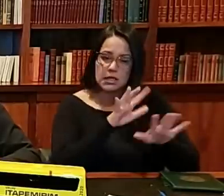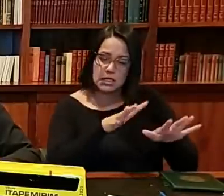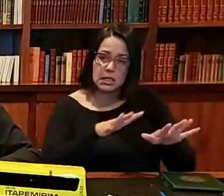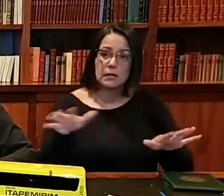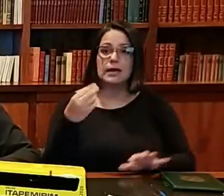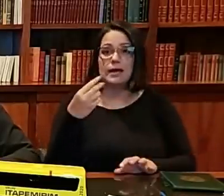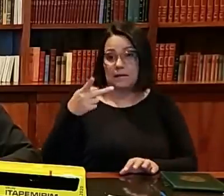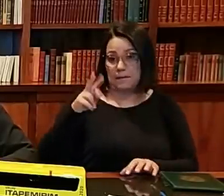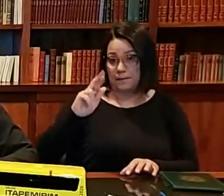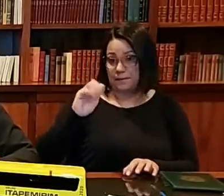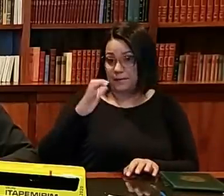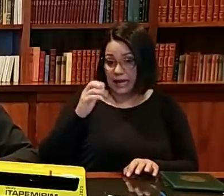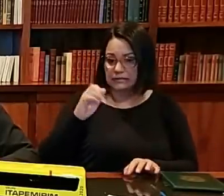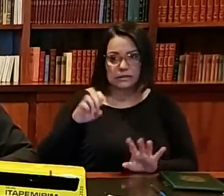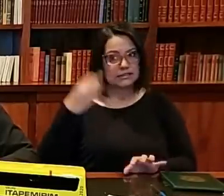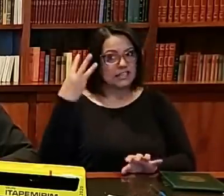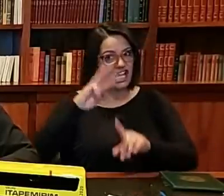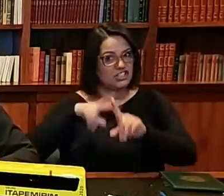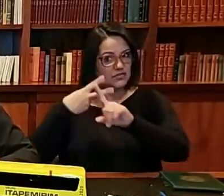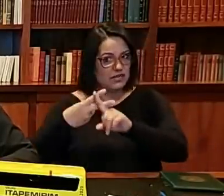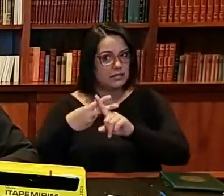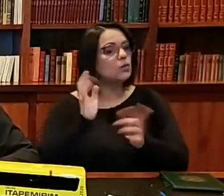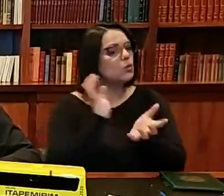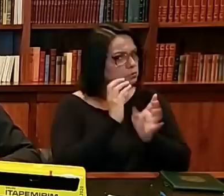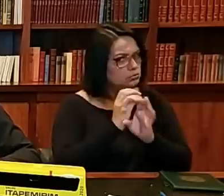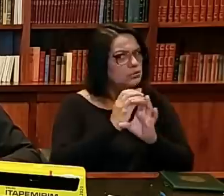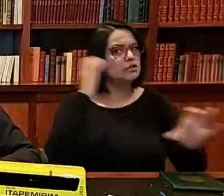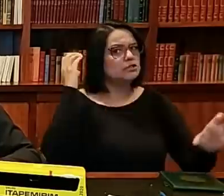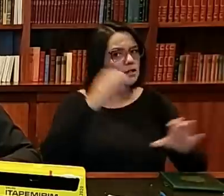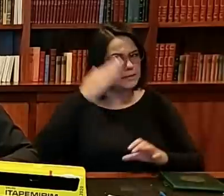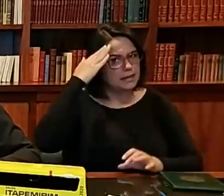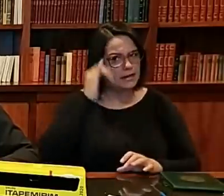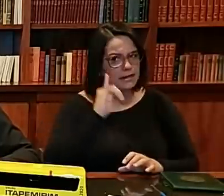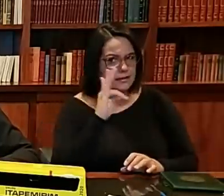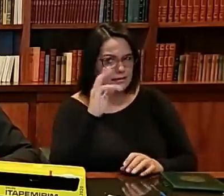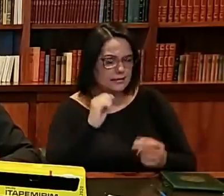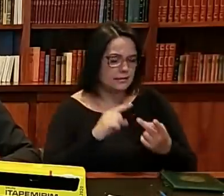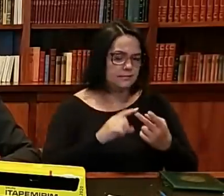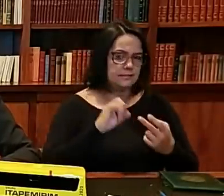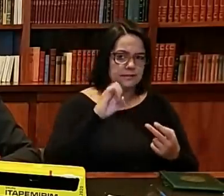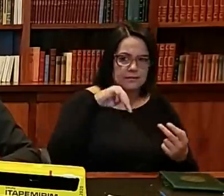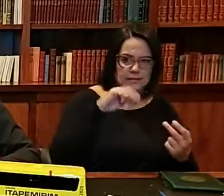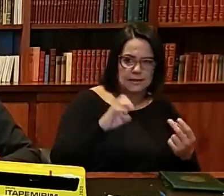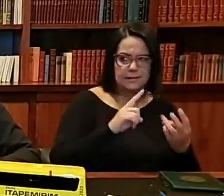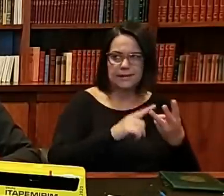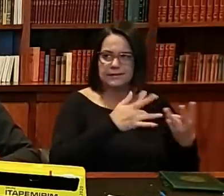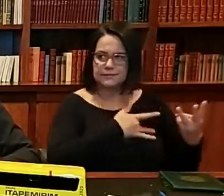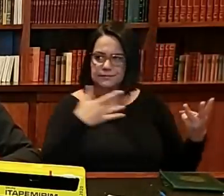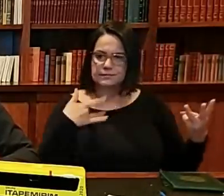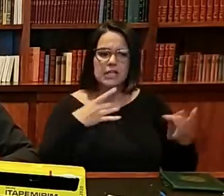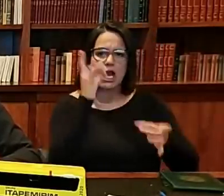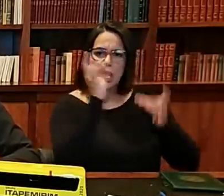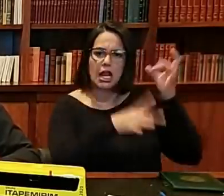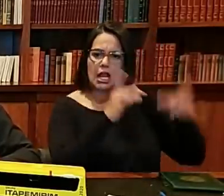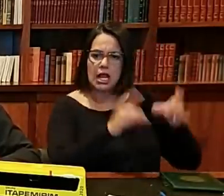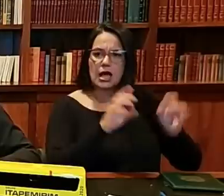3 vezes aí. E muita gente do quadro de engenheiros militares, do ITA, do IME, saúde, tá? O